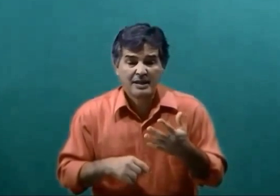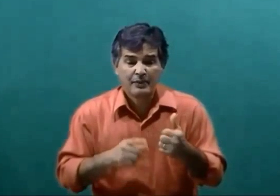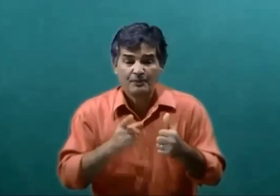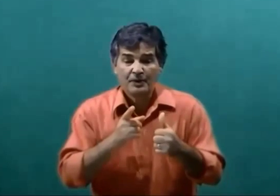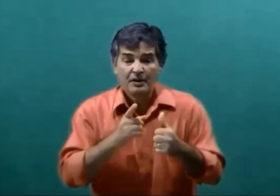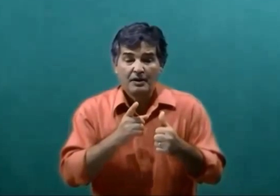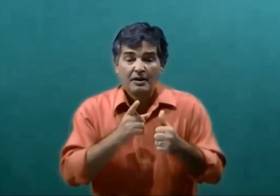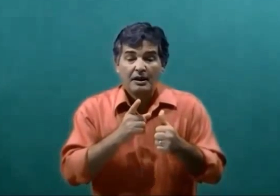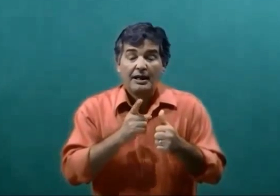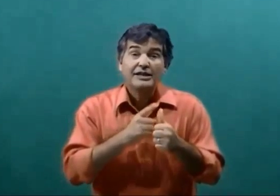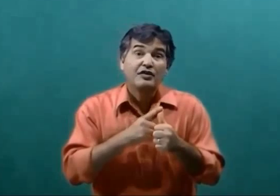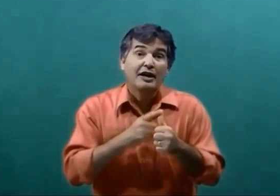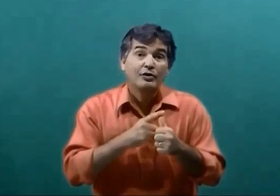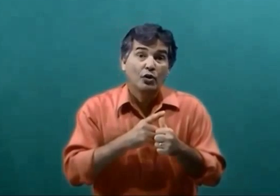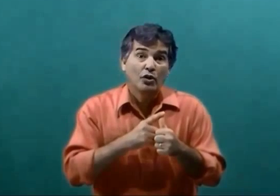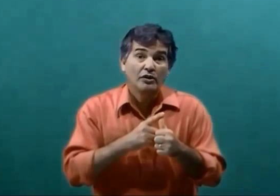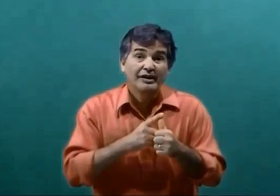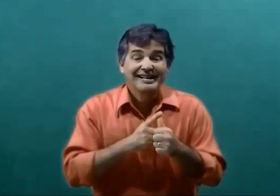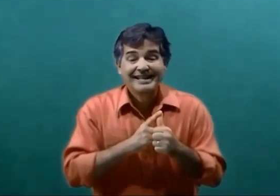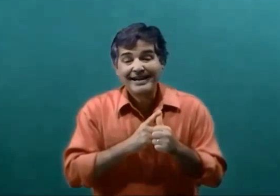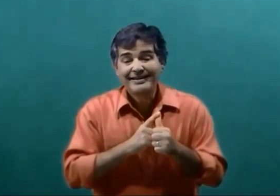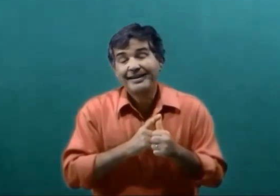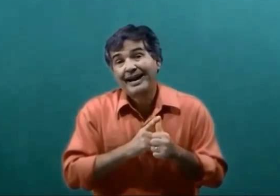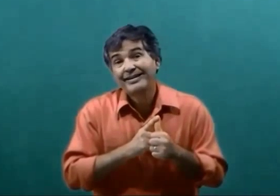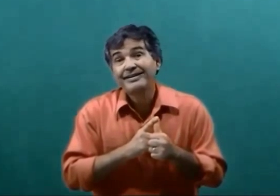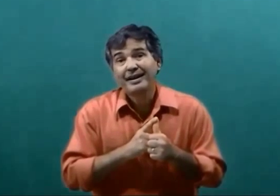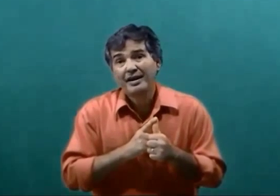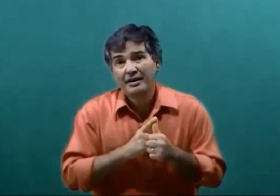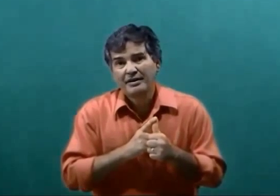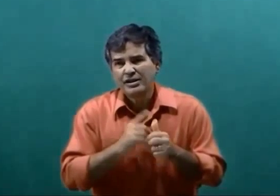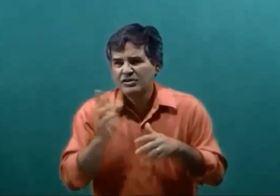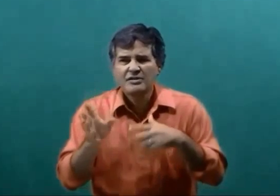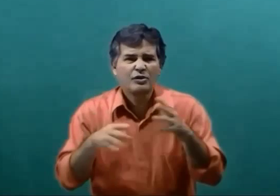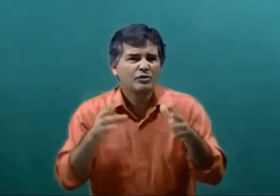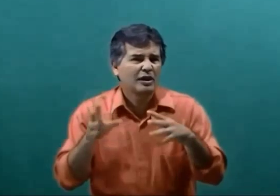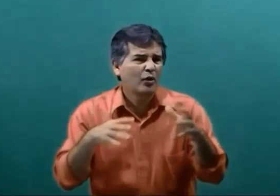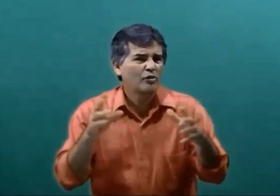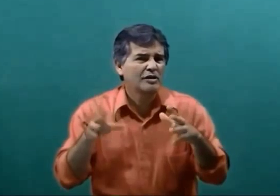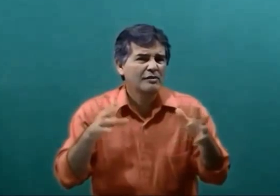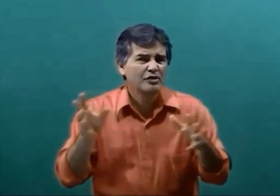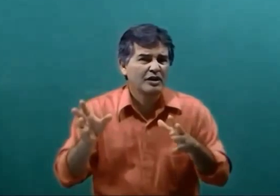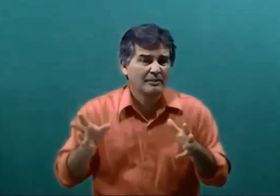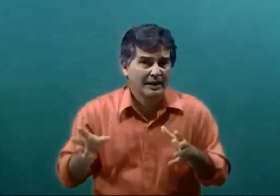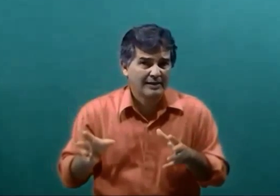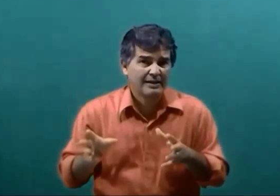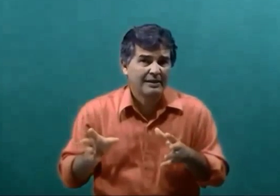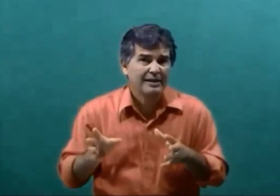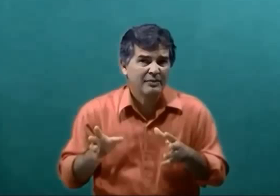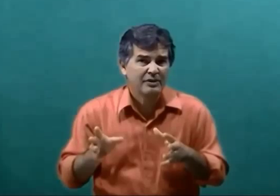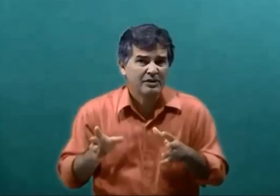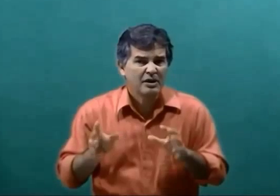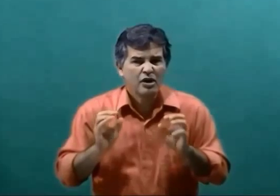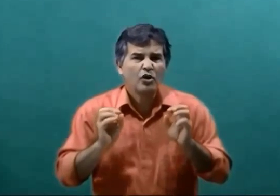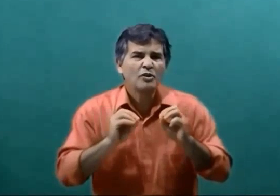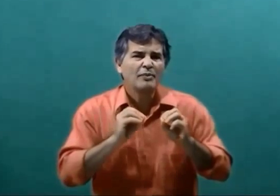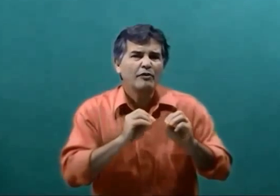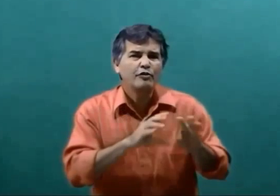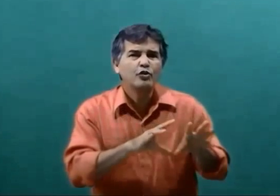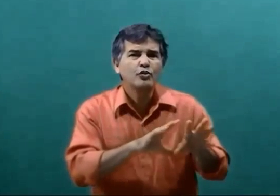exemplo, classificador de entidade inteira. Isso vocês vão encontrar em alguns livros de gramática de Libras, que eu não me aprofundo muito